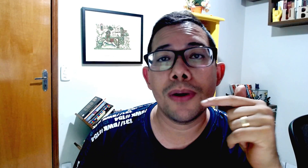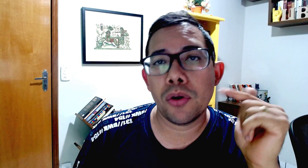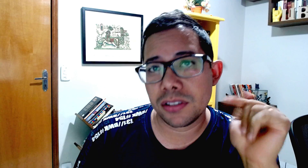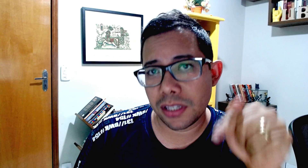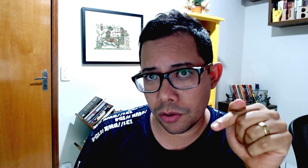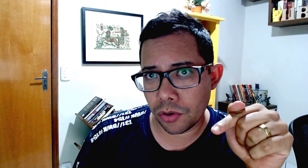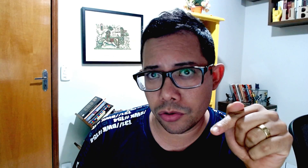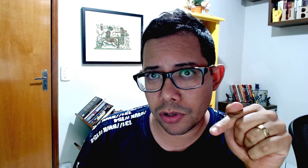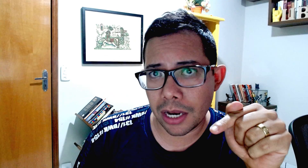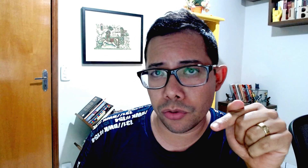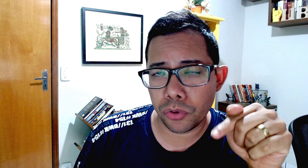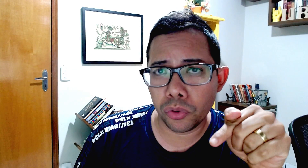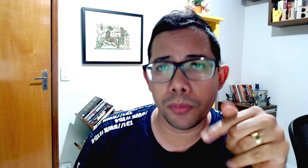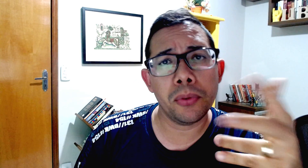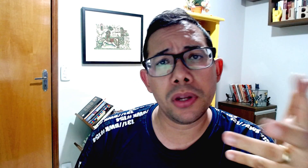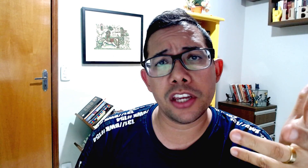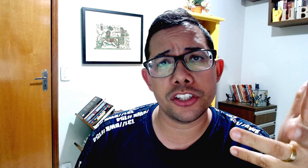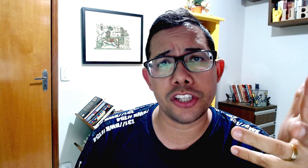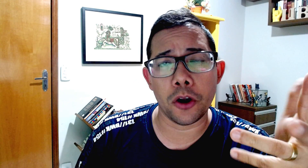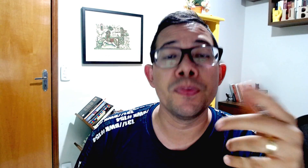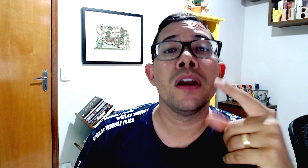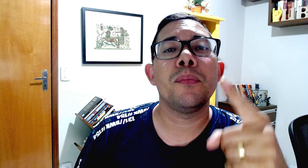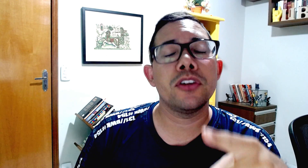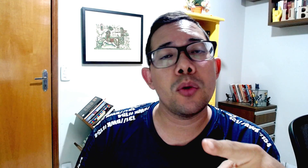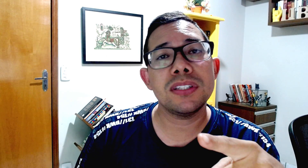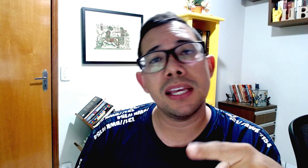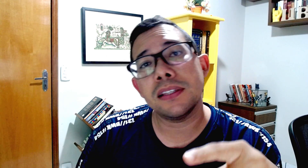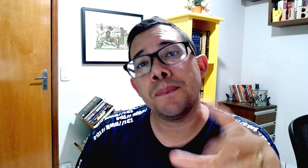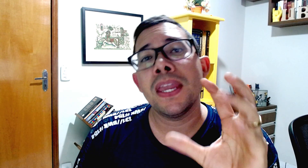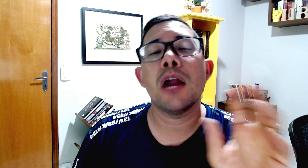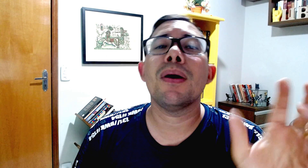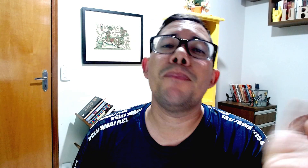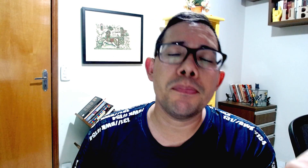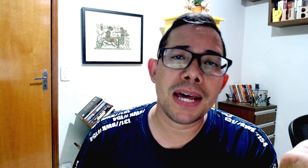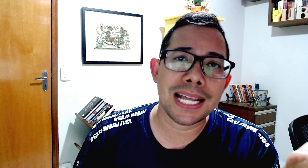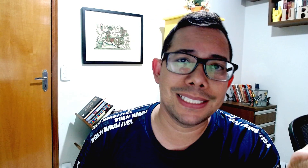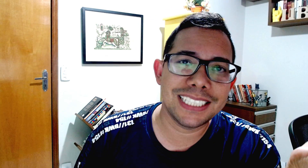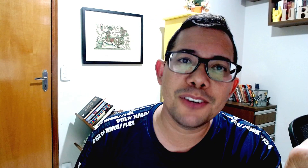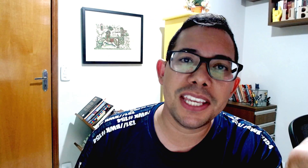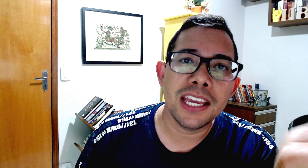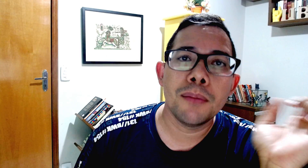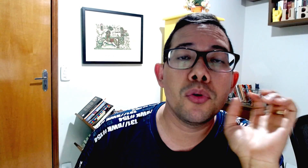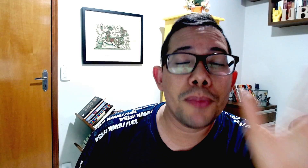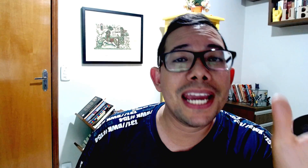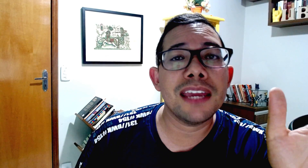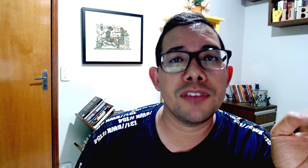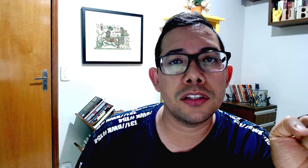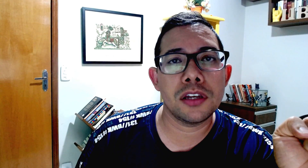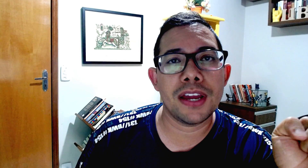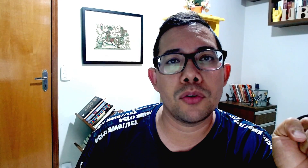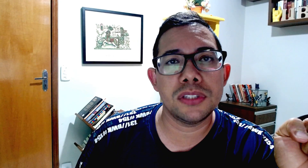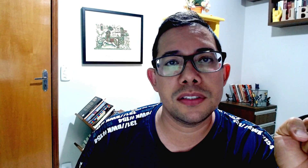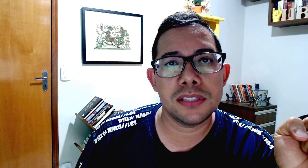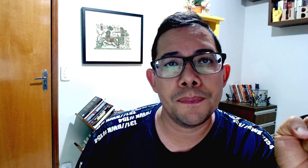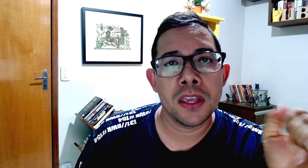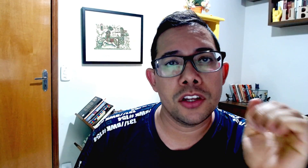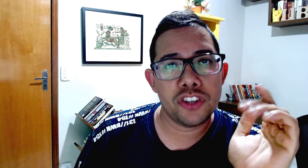horas, aqui no nosso canal do YouTube. Por que, Gesiel? Porque o Esquenta é uma preparação aí para um mega evento que vai acontecer dia